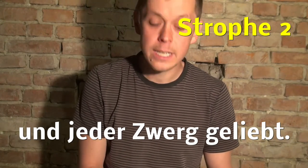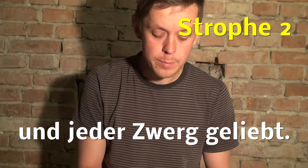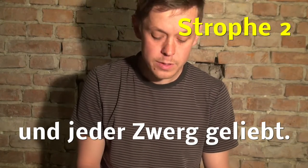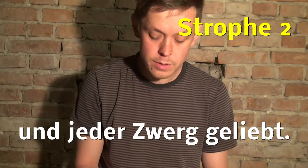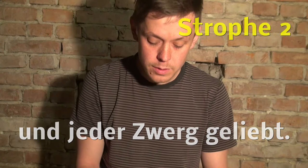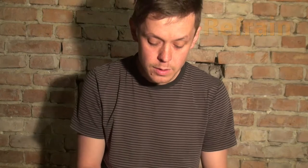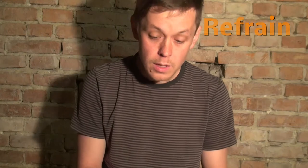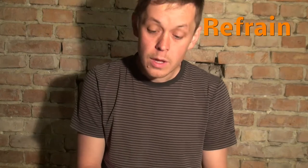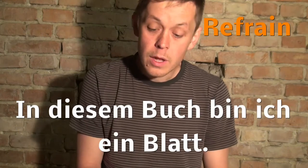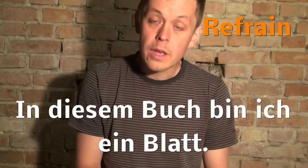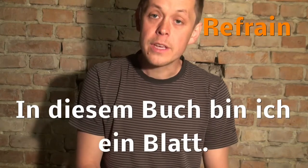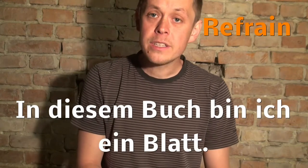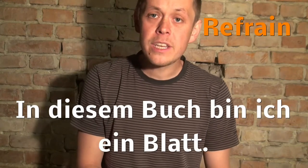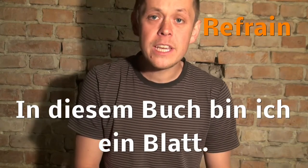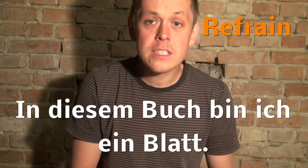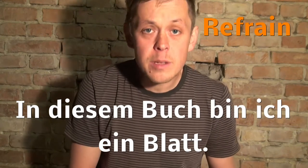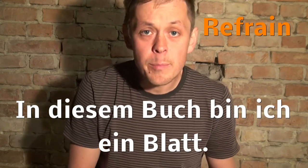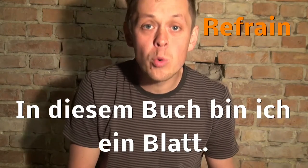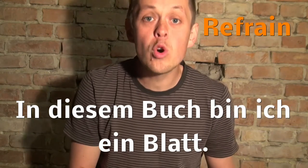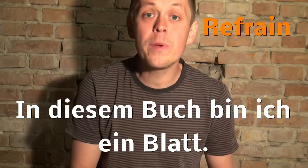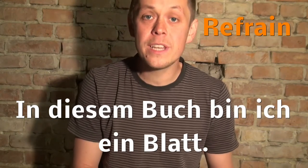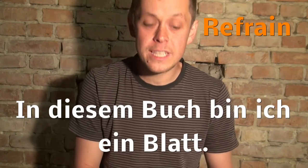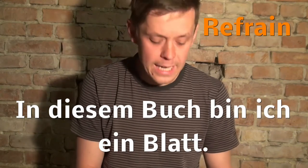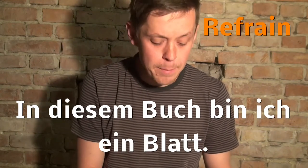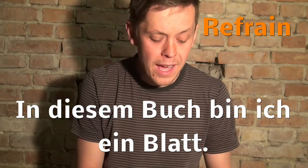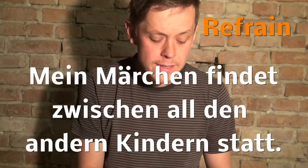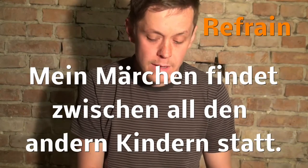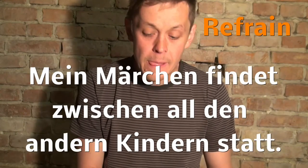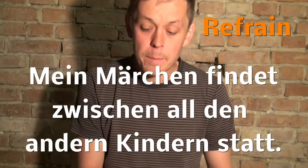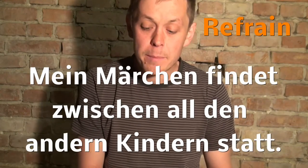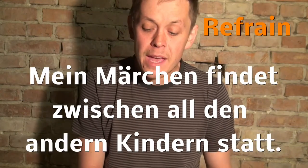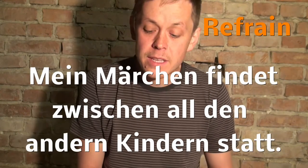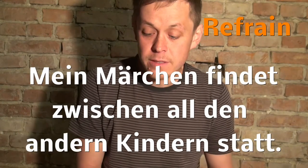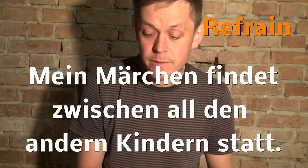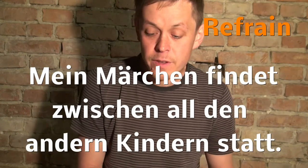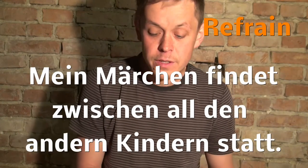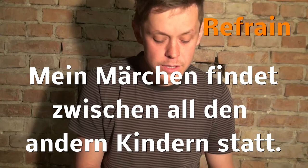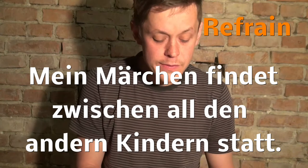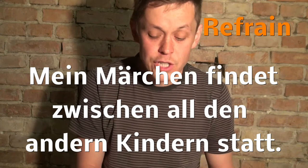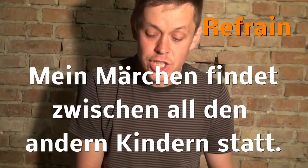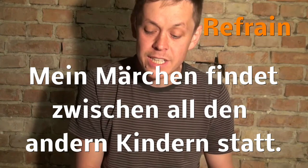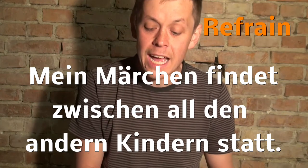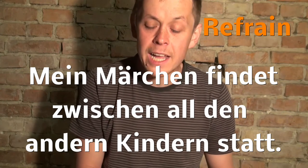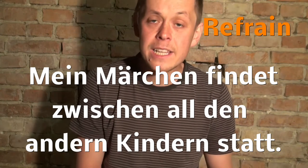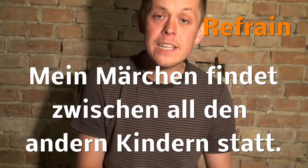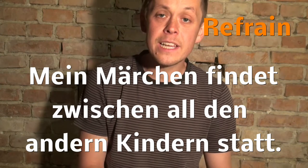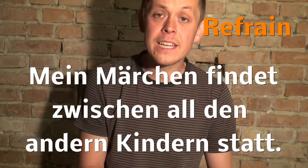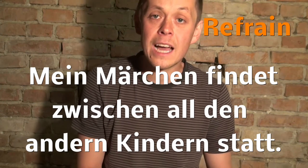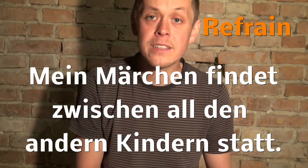geliebt. In diesem Buch bin ich ein Blatt, mein Märchen findet zwischen all den